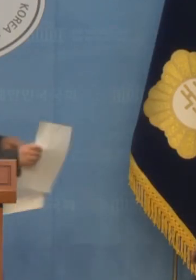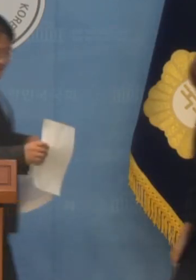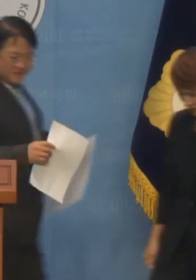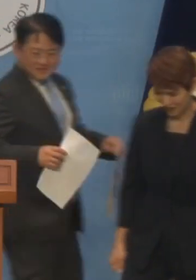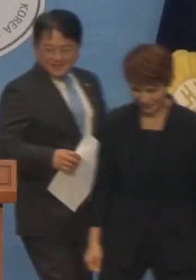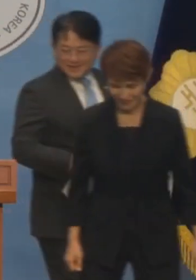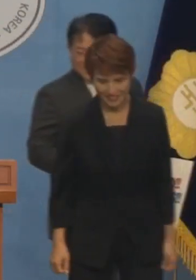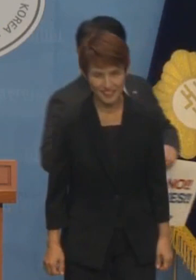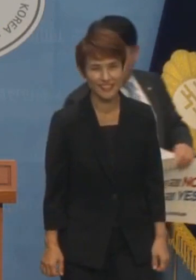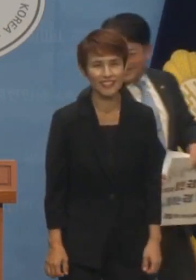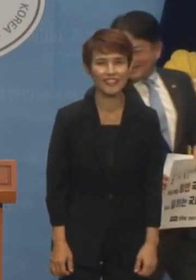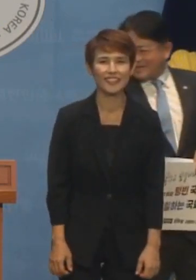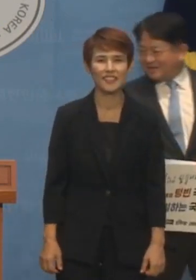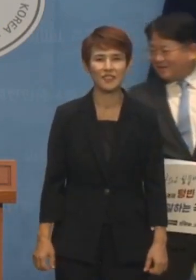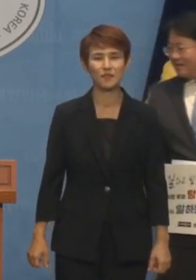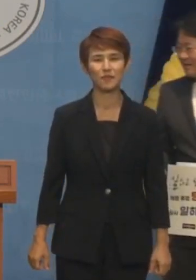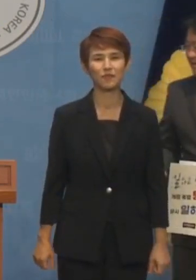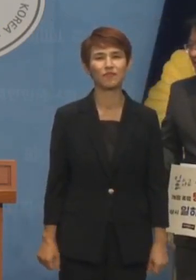보시고 하셔야 될 텐데.